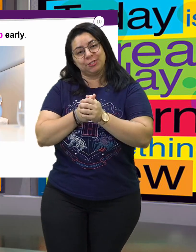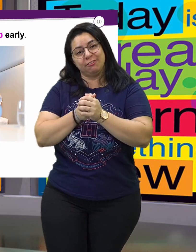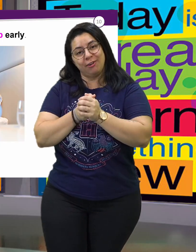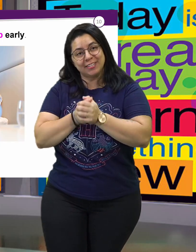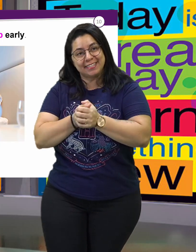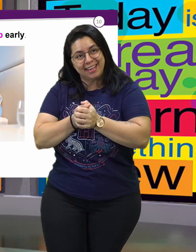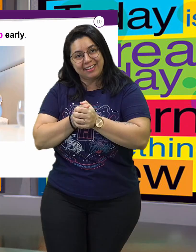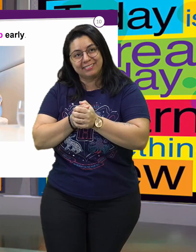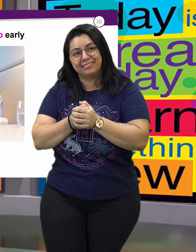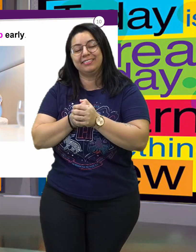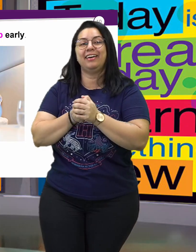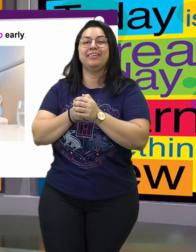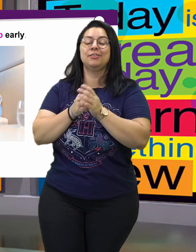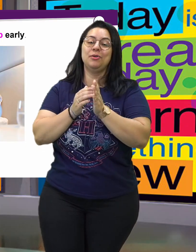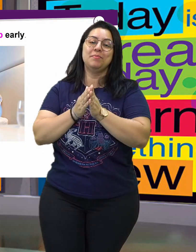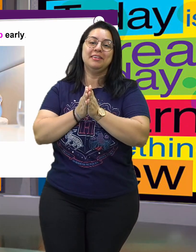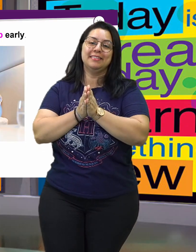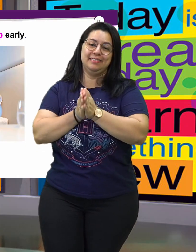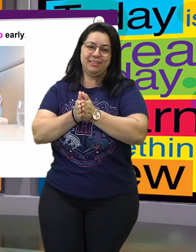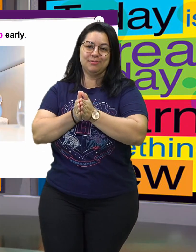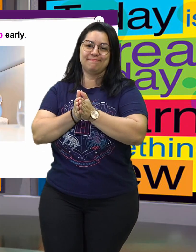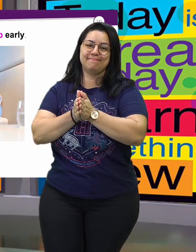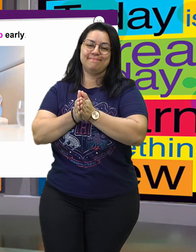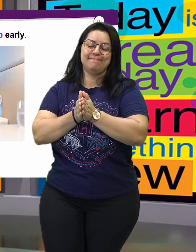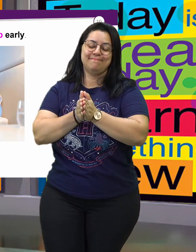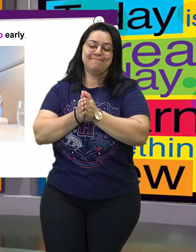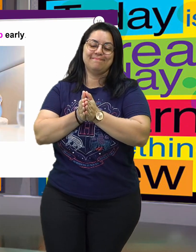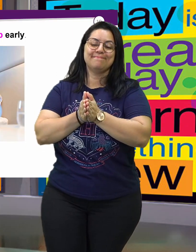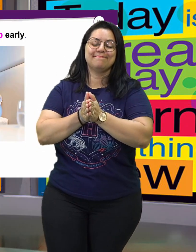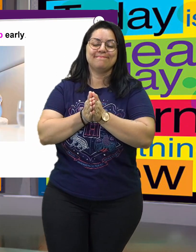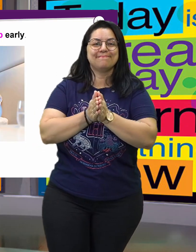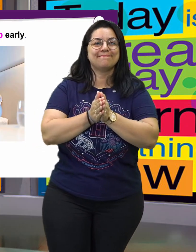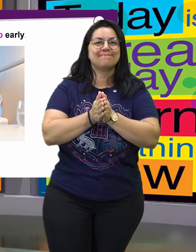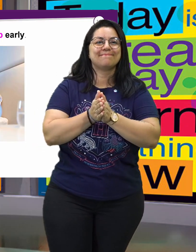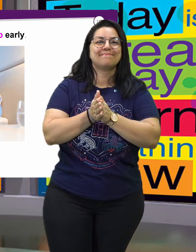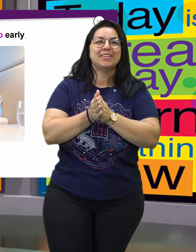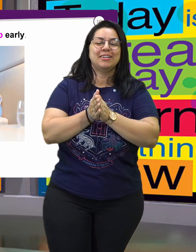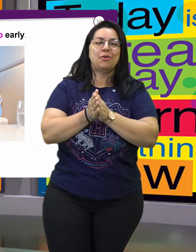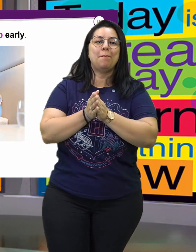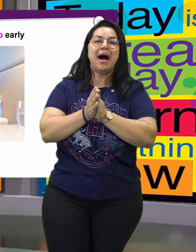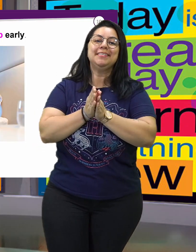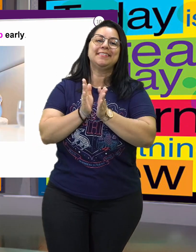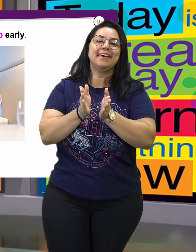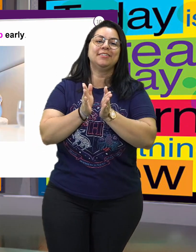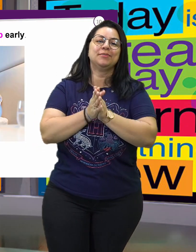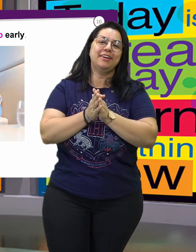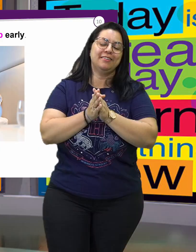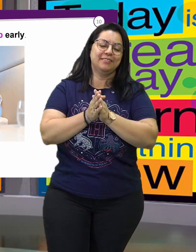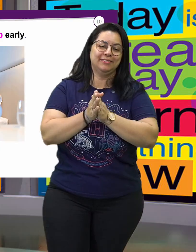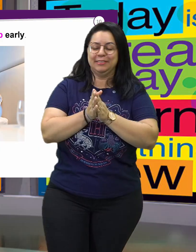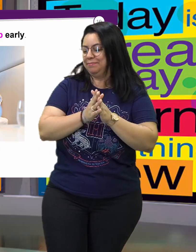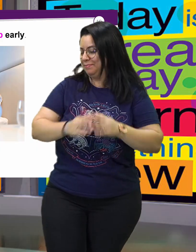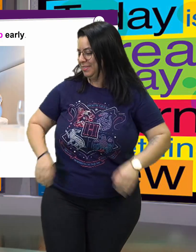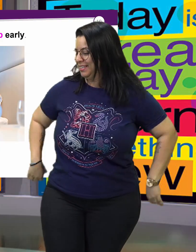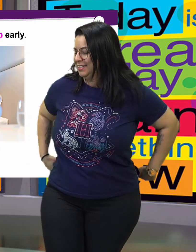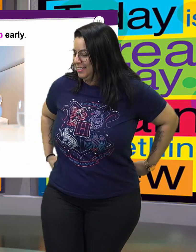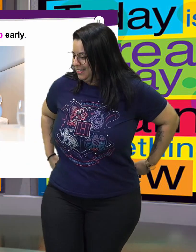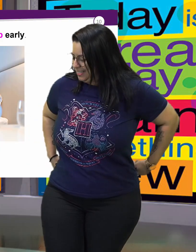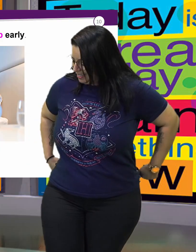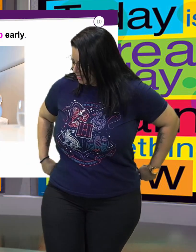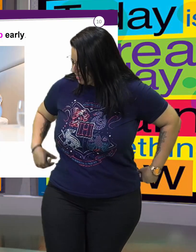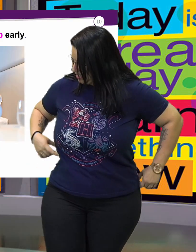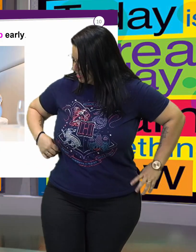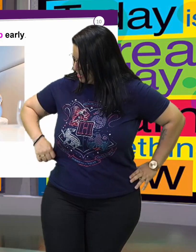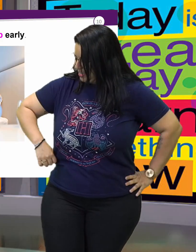eu fosse você, né, eu dormiria cedo. Eu dormiria cedo. Aí olha aí um conselho. Cedo, né? Olha um conselho